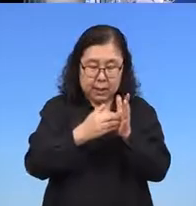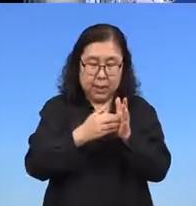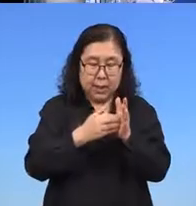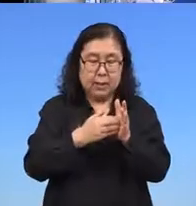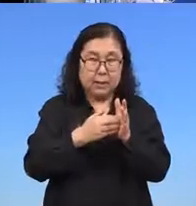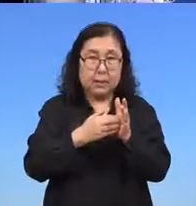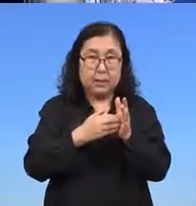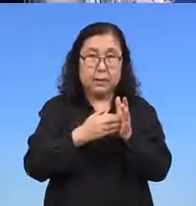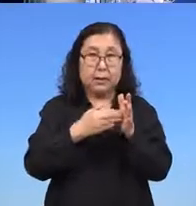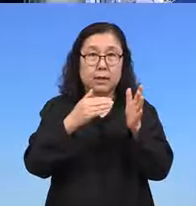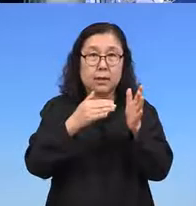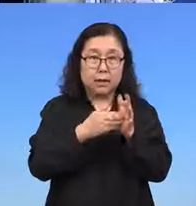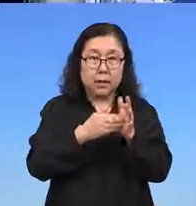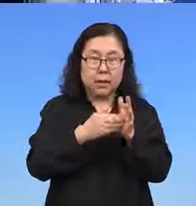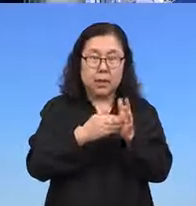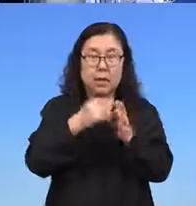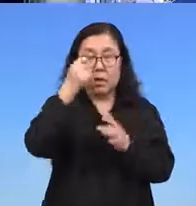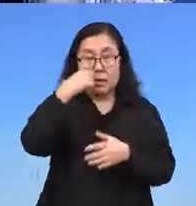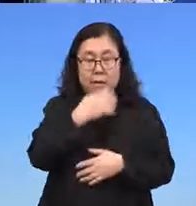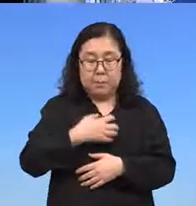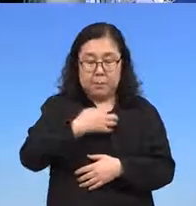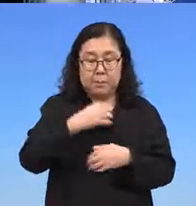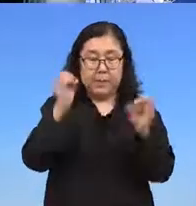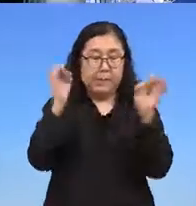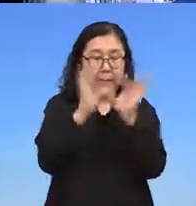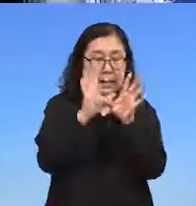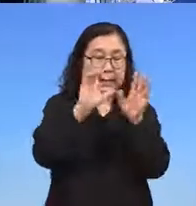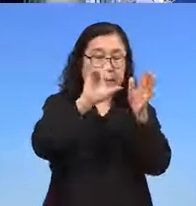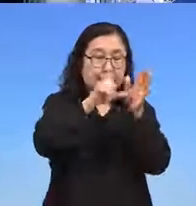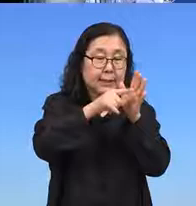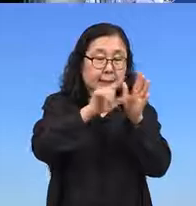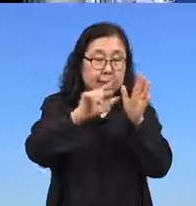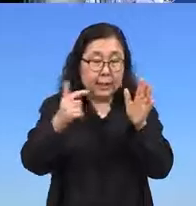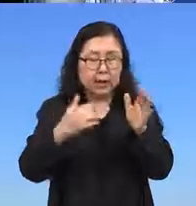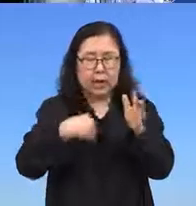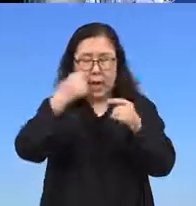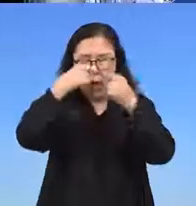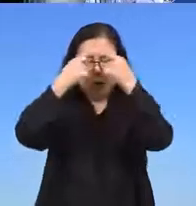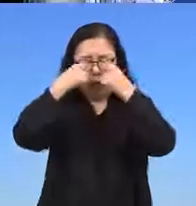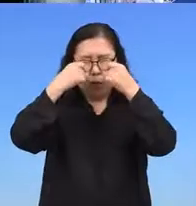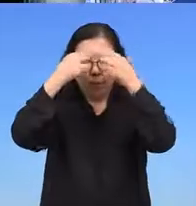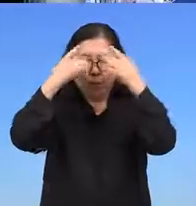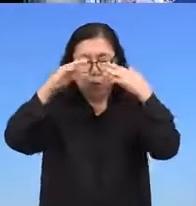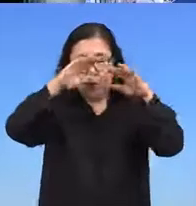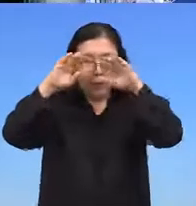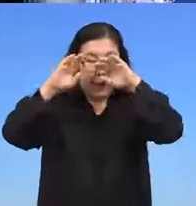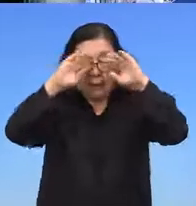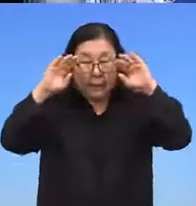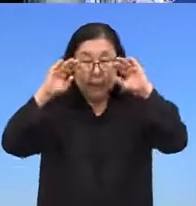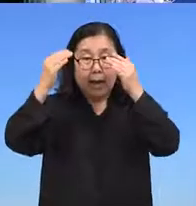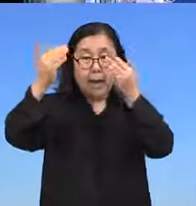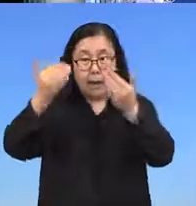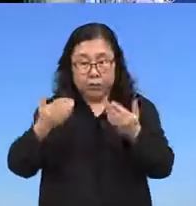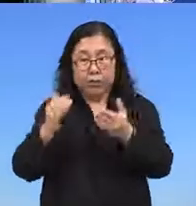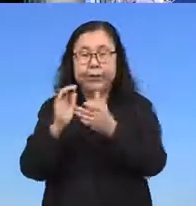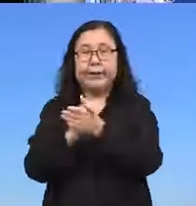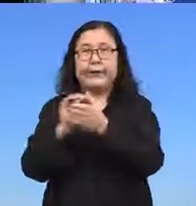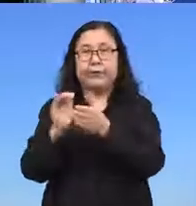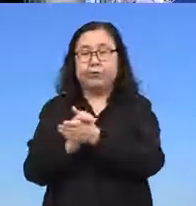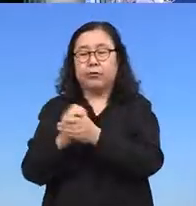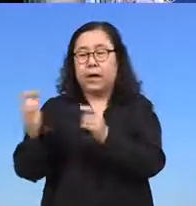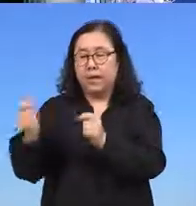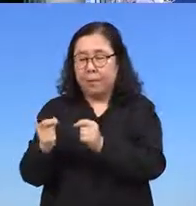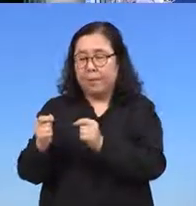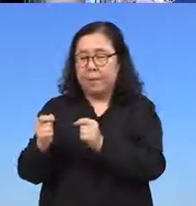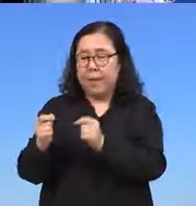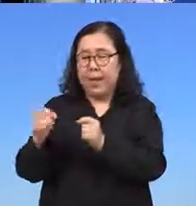슬픔이 끝나는 건 슬픔이 사라지는 순간이 아니라 내 눈물을 닦아줄 친구가 옆에